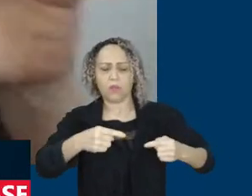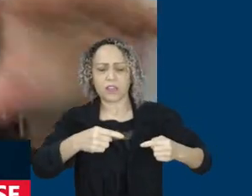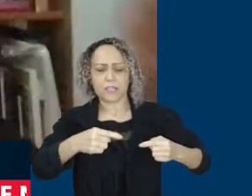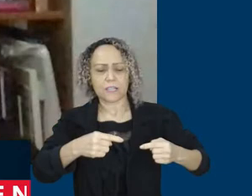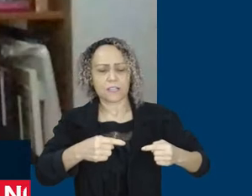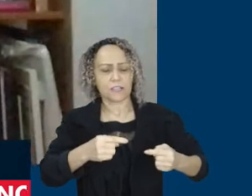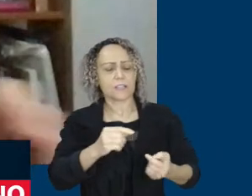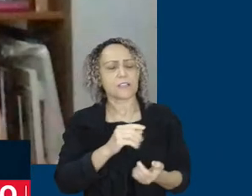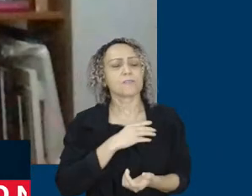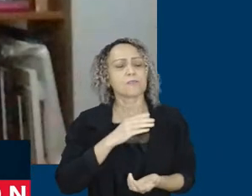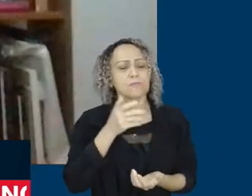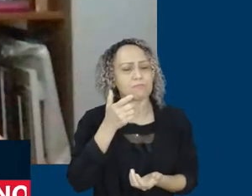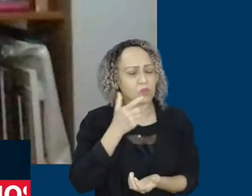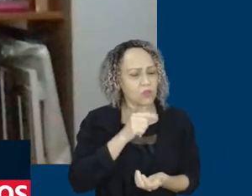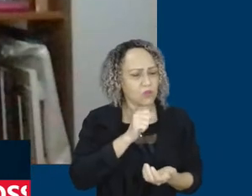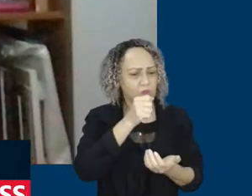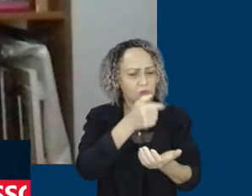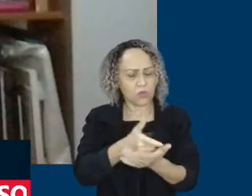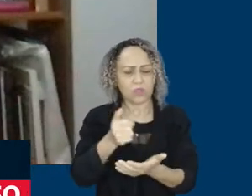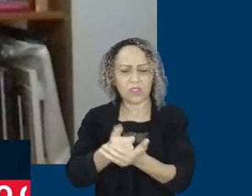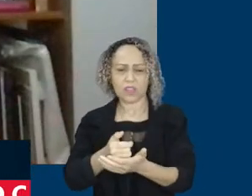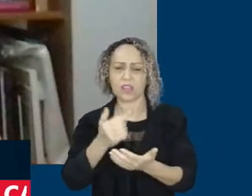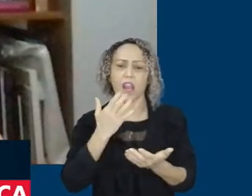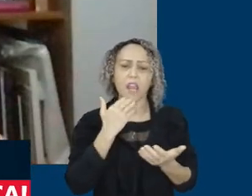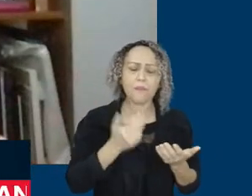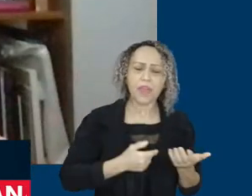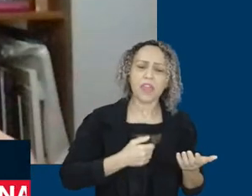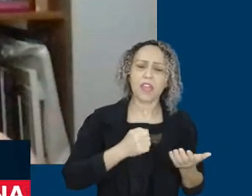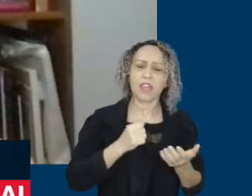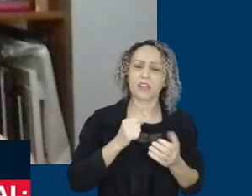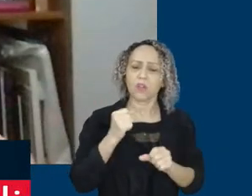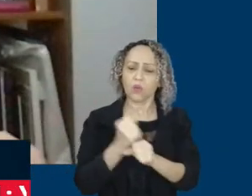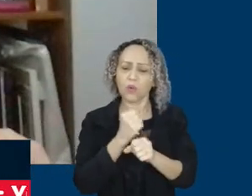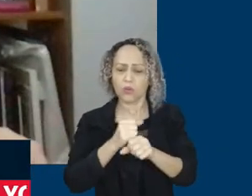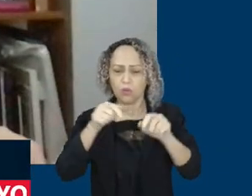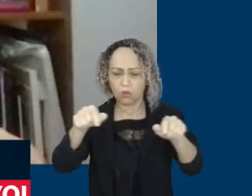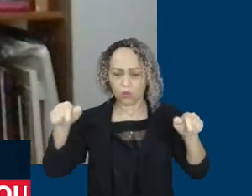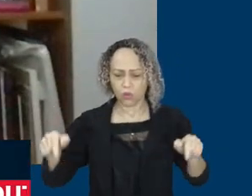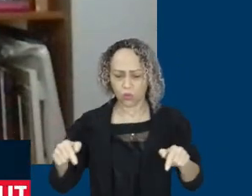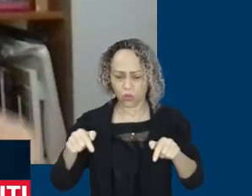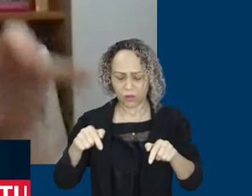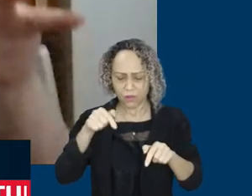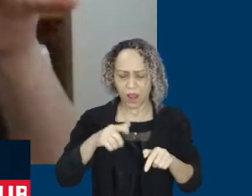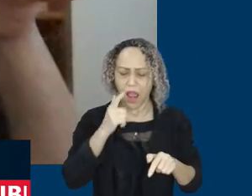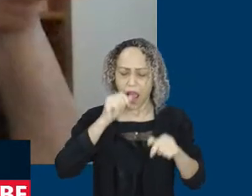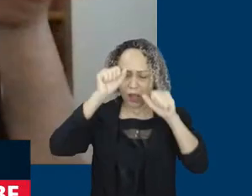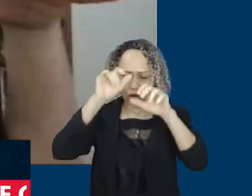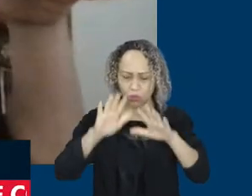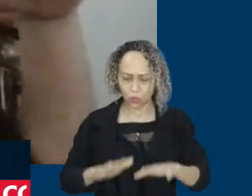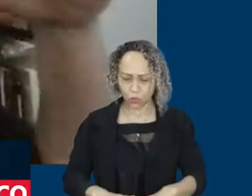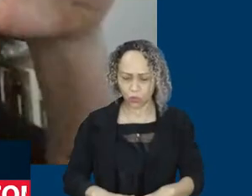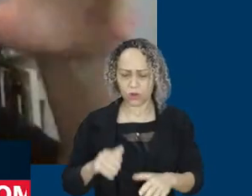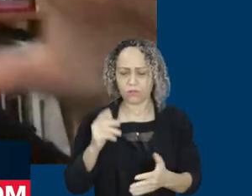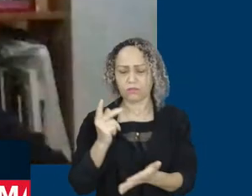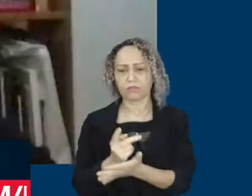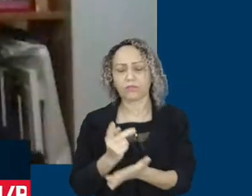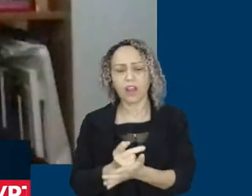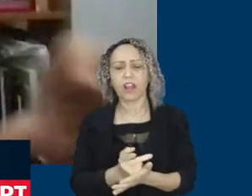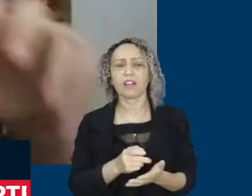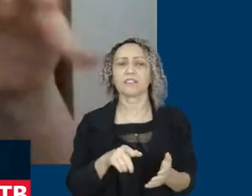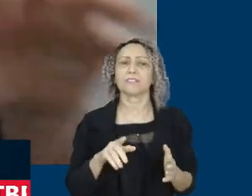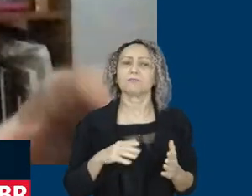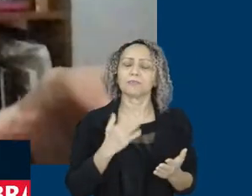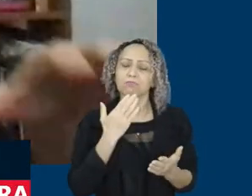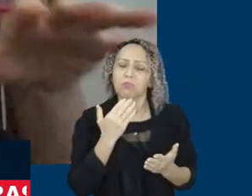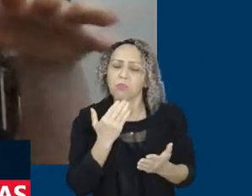de alimentos, programa de cisternas, né, o Programa Nacional de Alimentação Escolar, a agenda